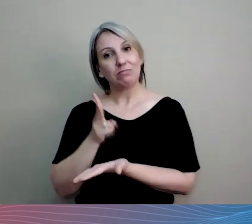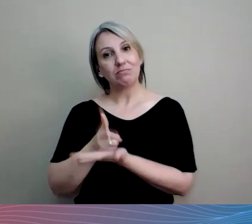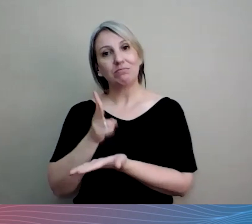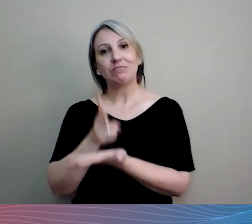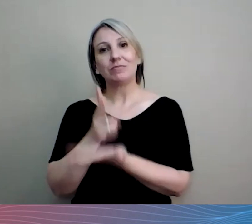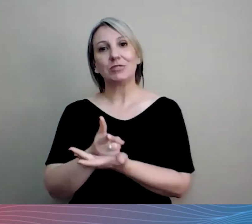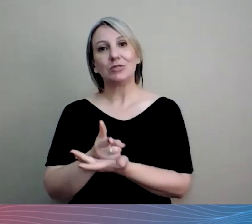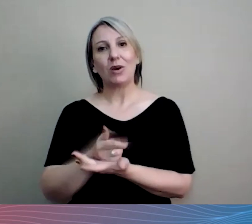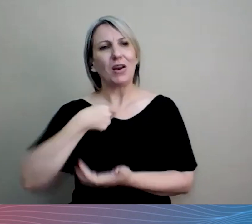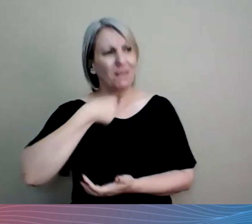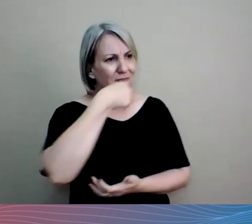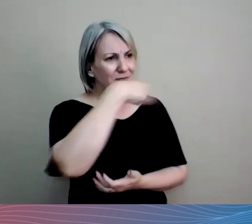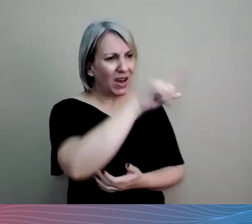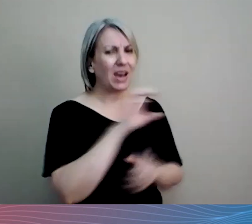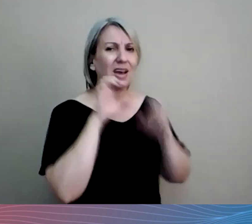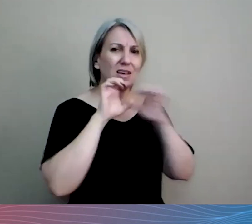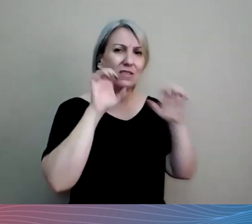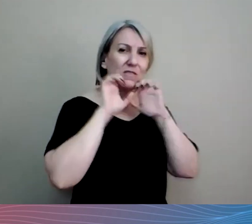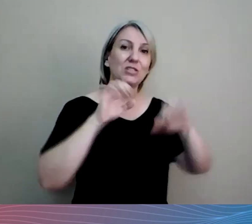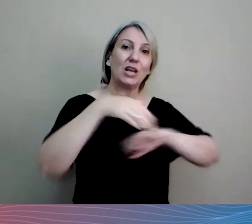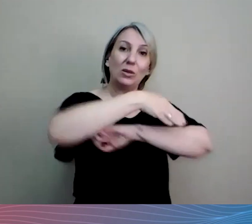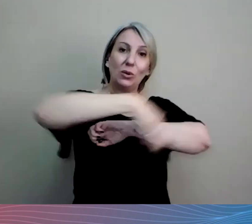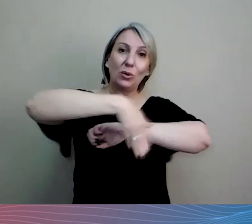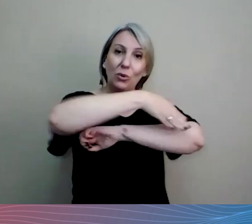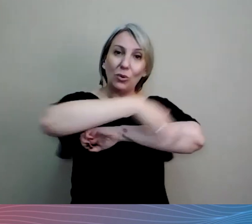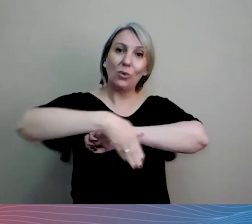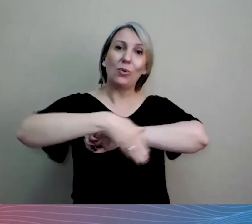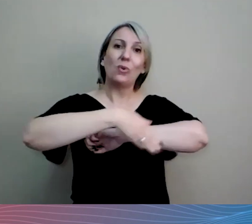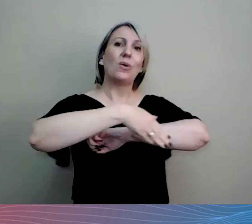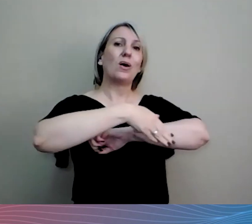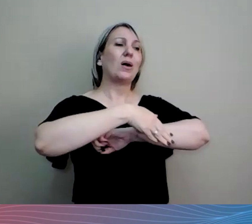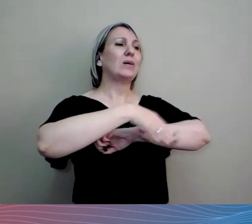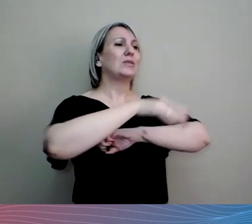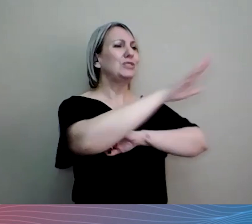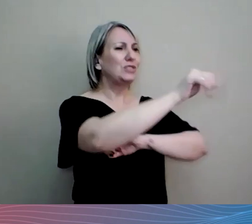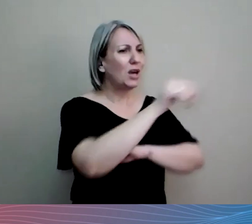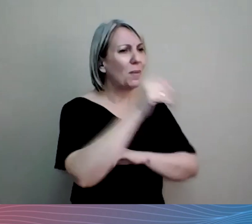vou fazer jorrar rios de água viva no seu coração. Irmãos, é isso que Deus